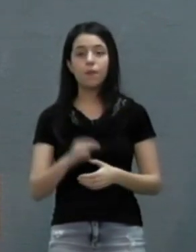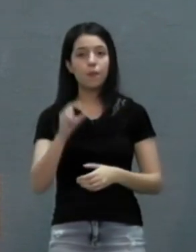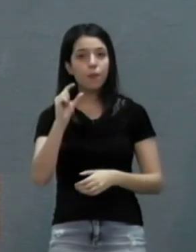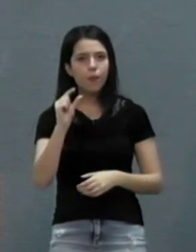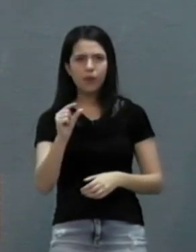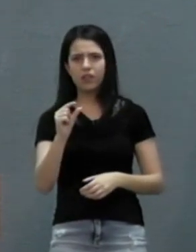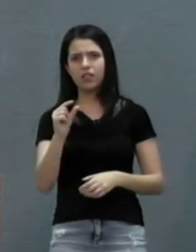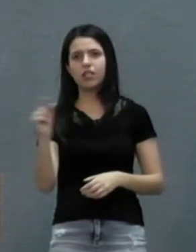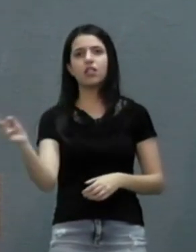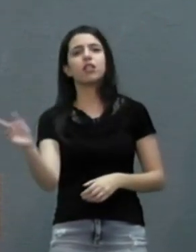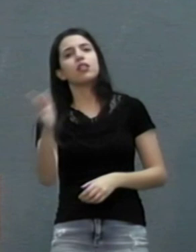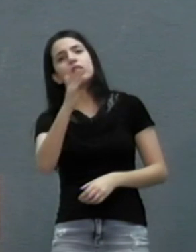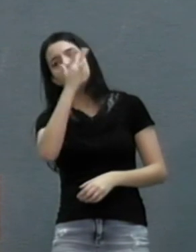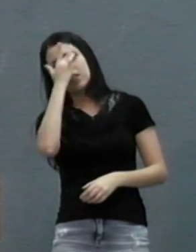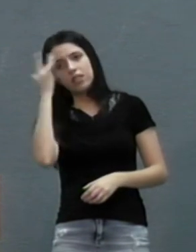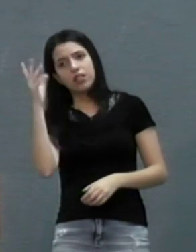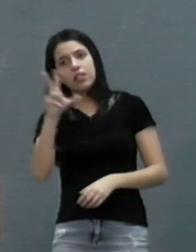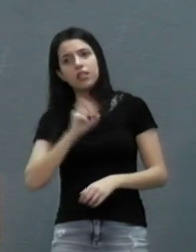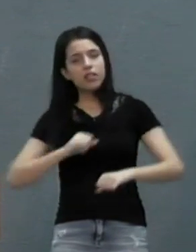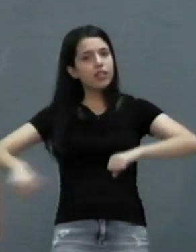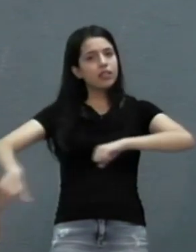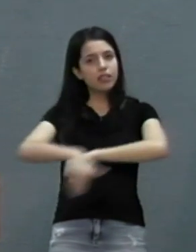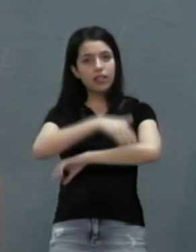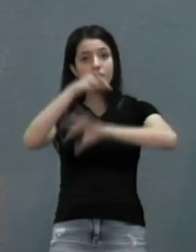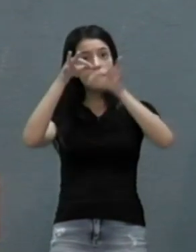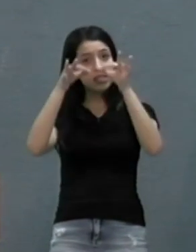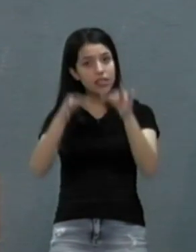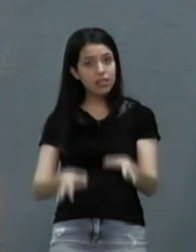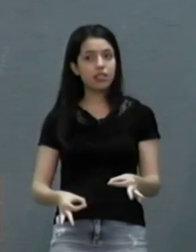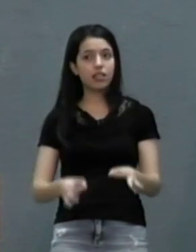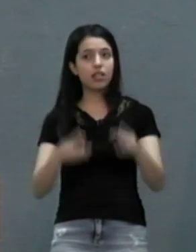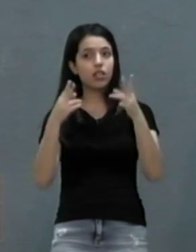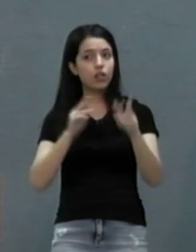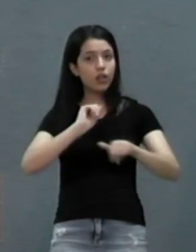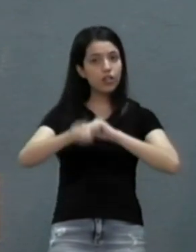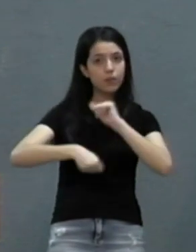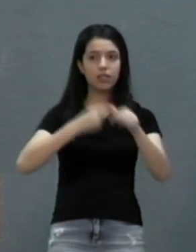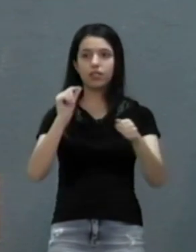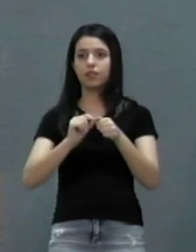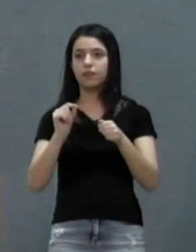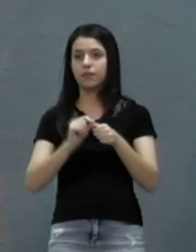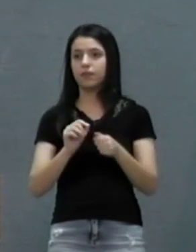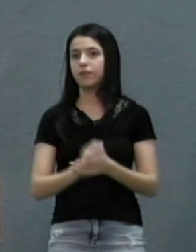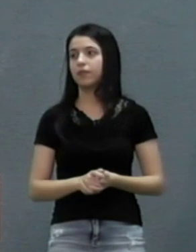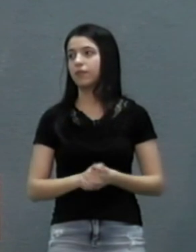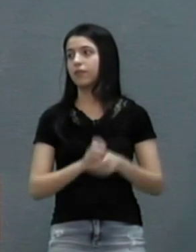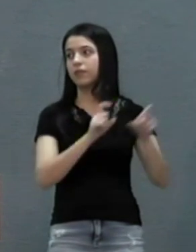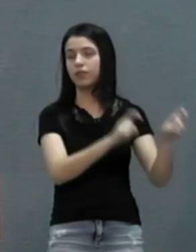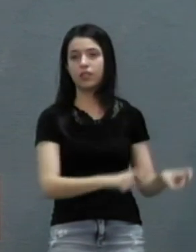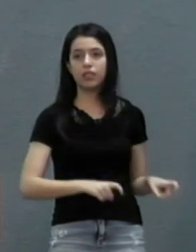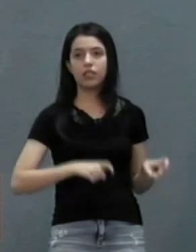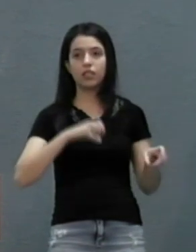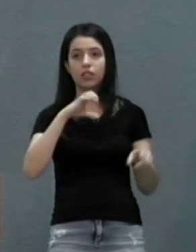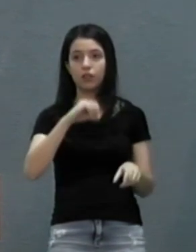receberam ali a estrada adequada como essa administração está fazendo. E a linha 9 ficou